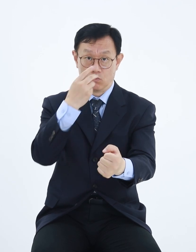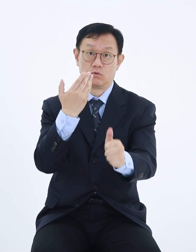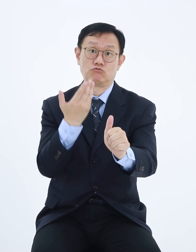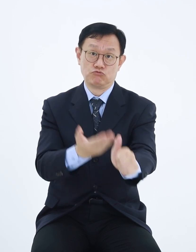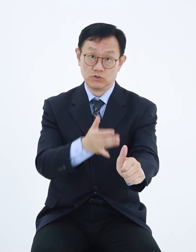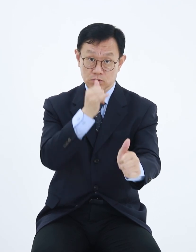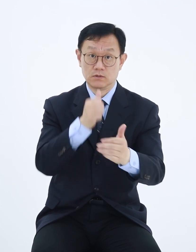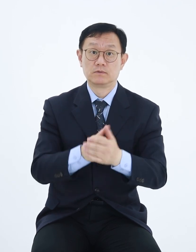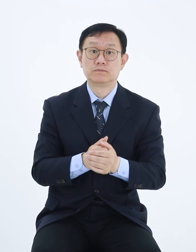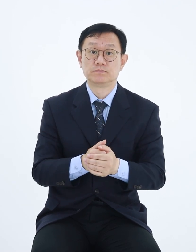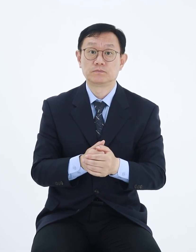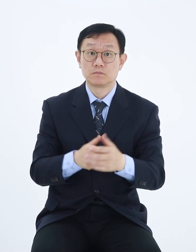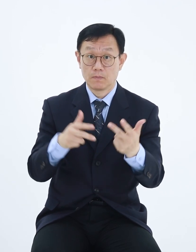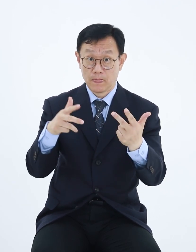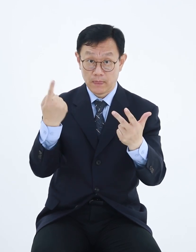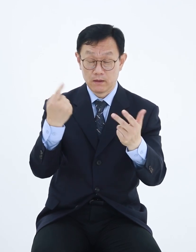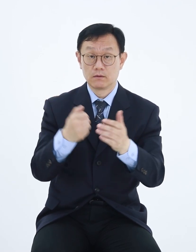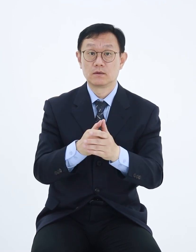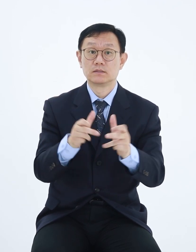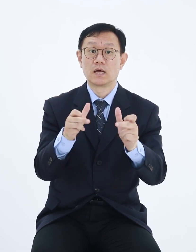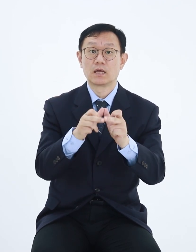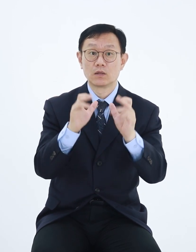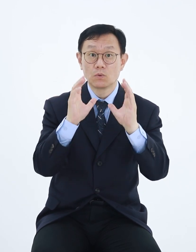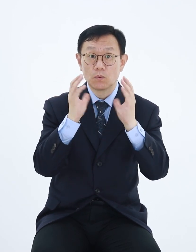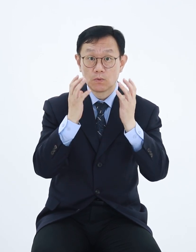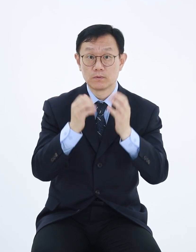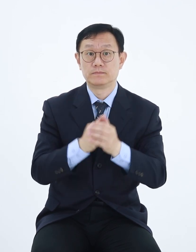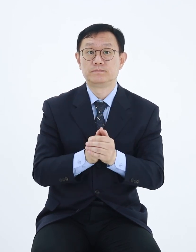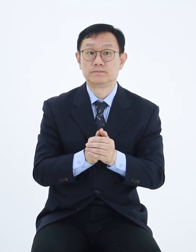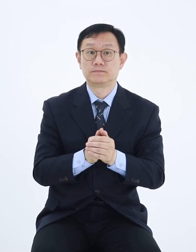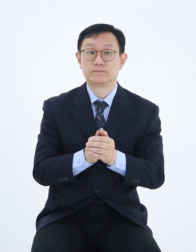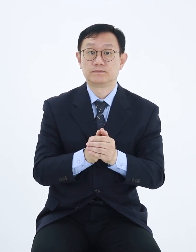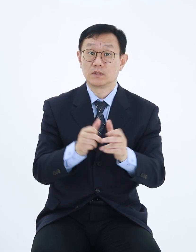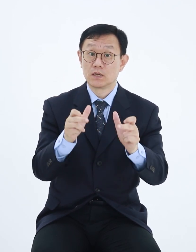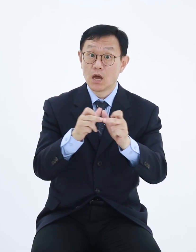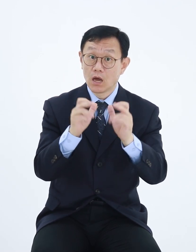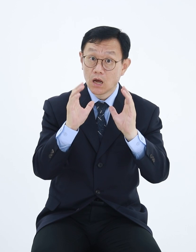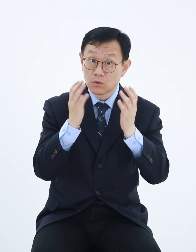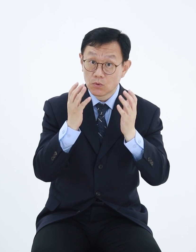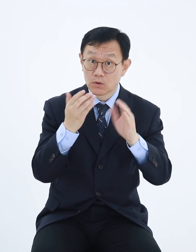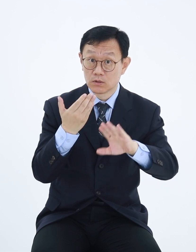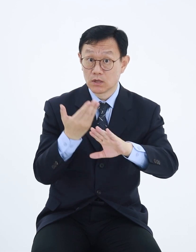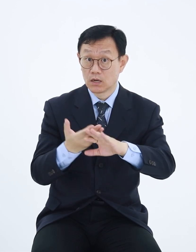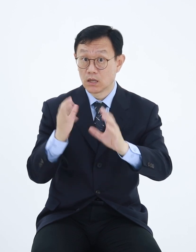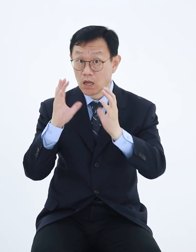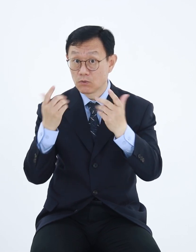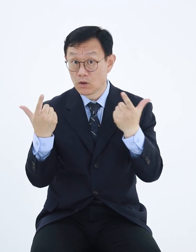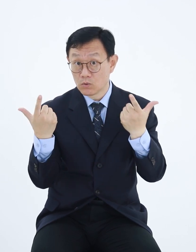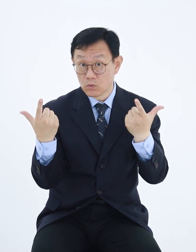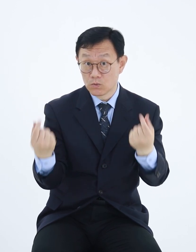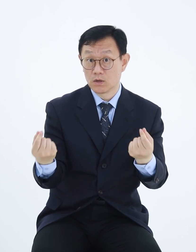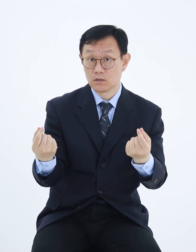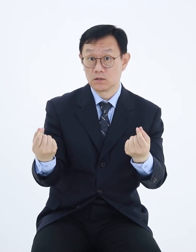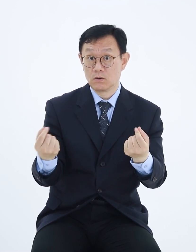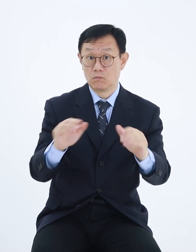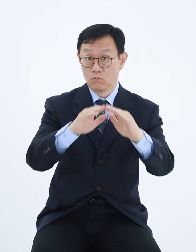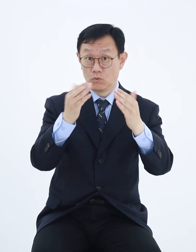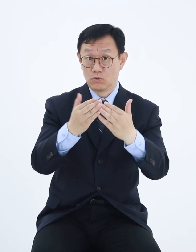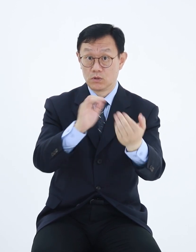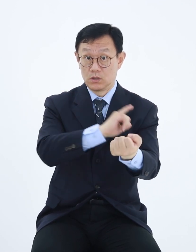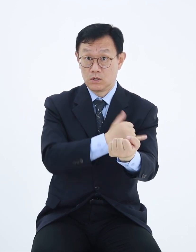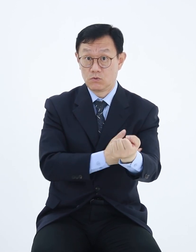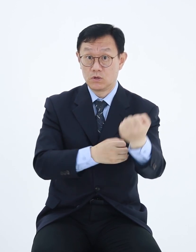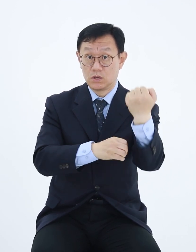있습니다. 제7조 장애아동 장애아동이 다른 아동과 동등하게 모든